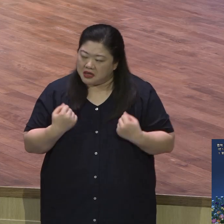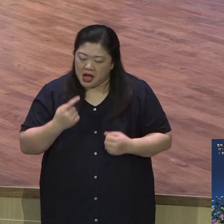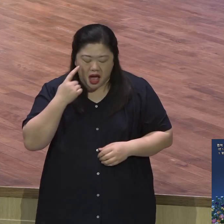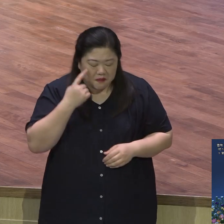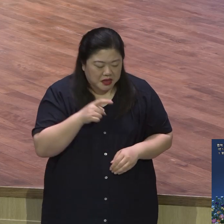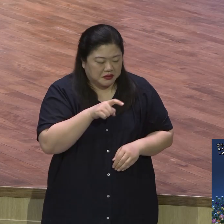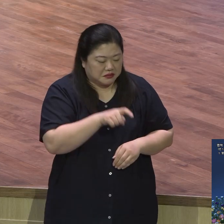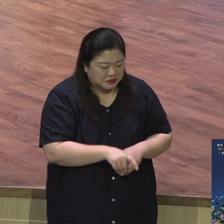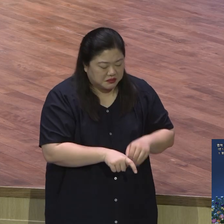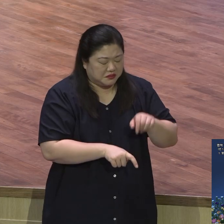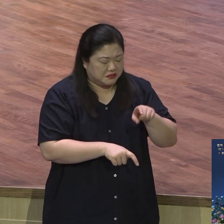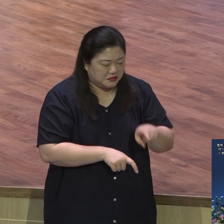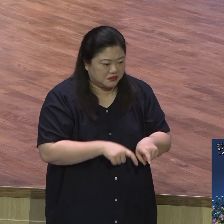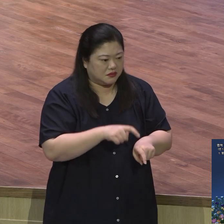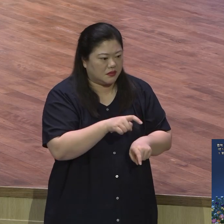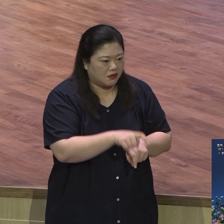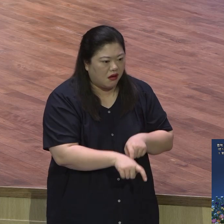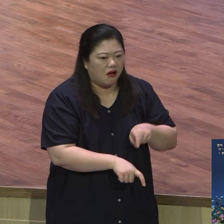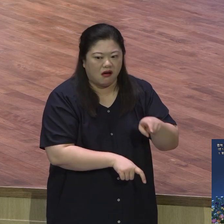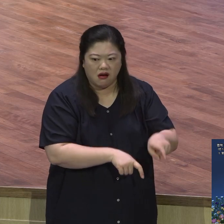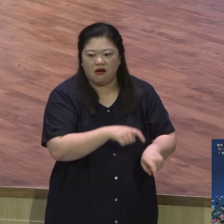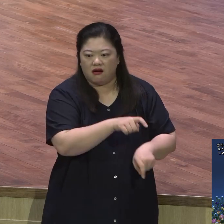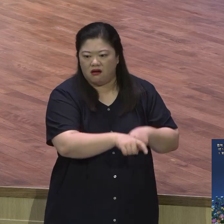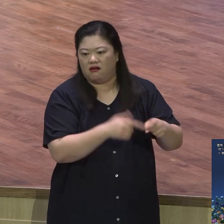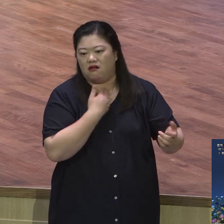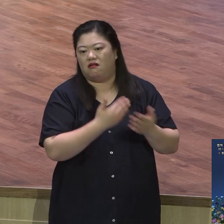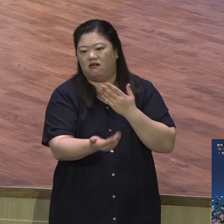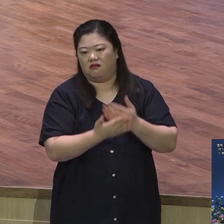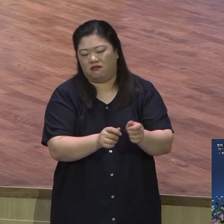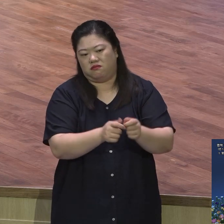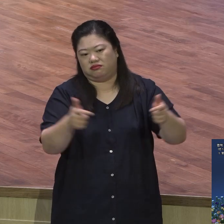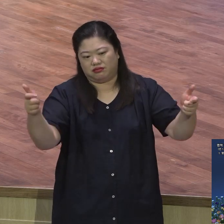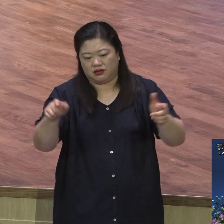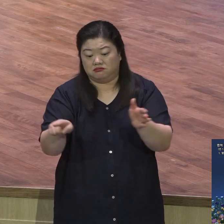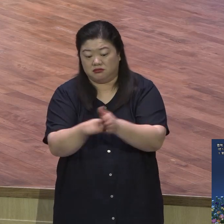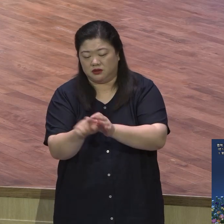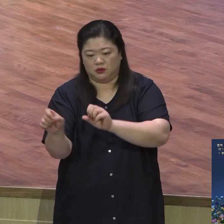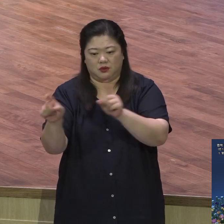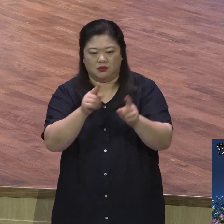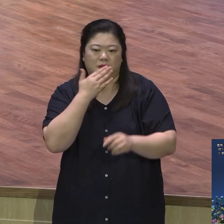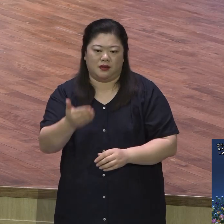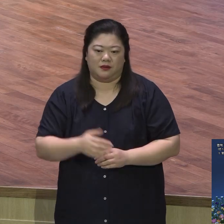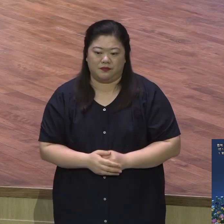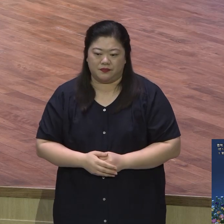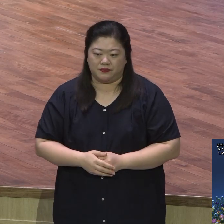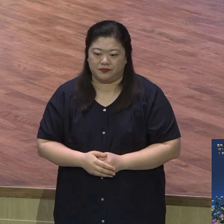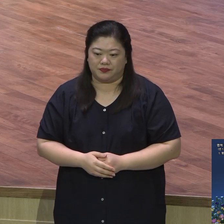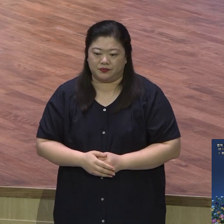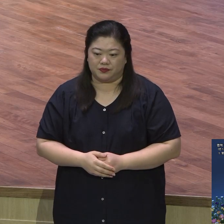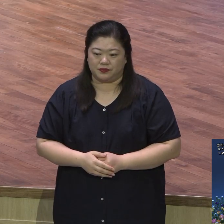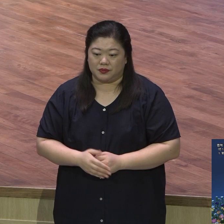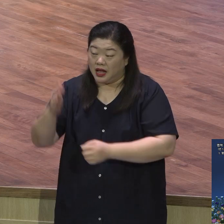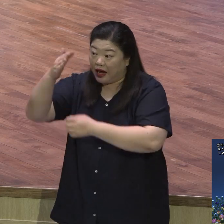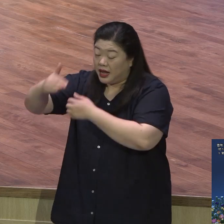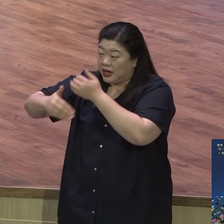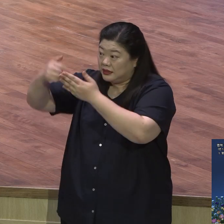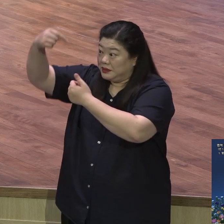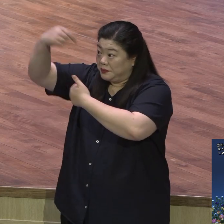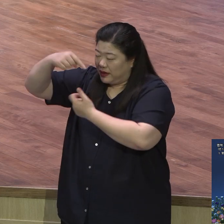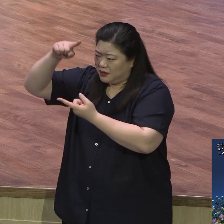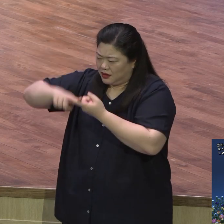쪼개 이게 아닌데 자꾸 자기 생각 집으로 믿음 안 잘합니다. 하나님 능력 체험 못해요. 무슨 영적